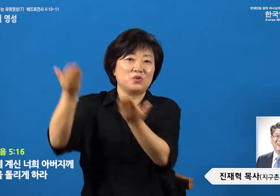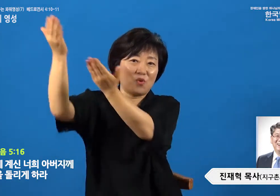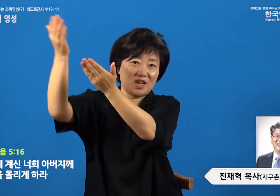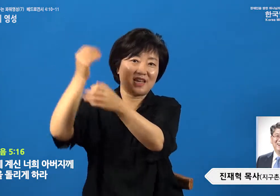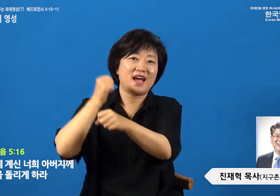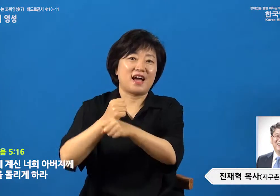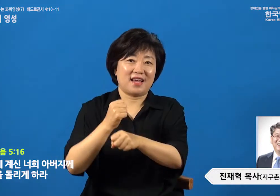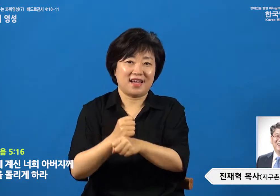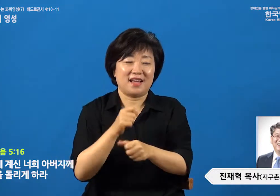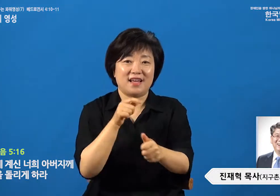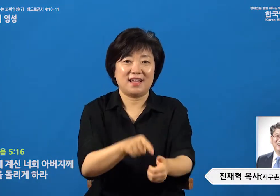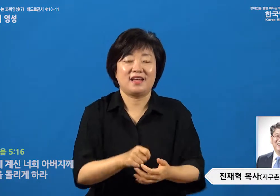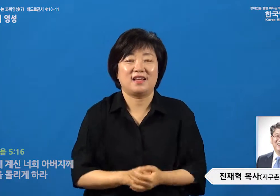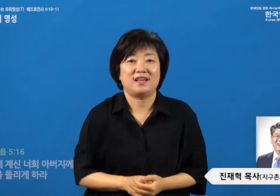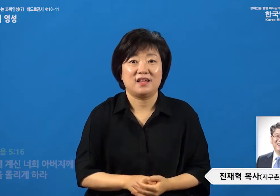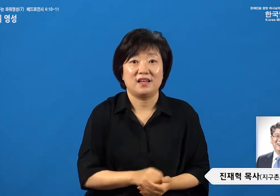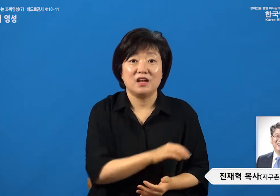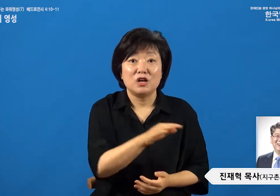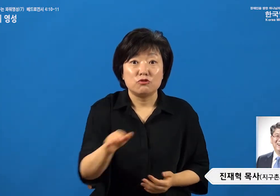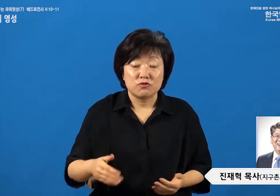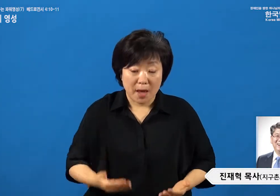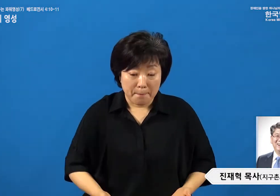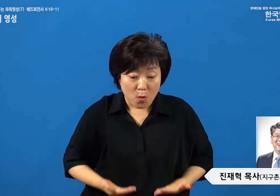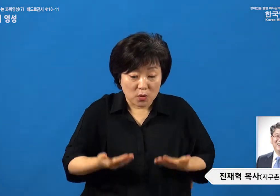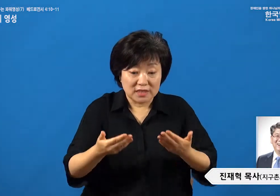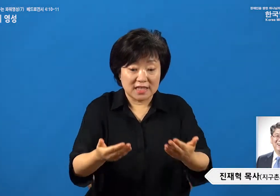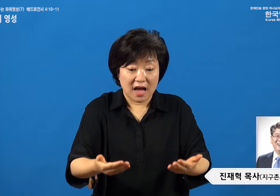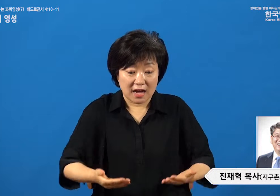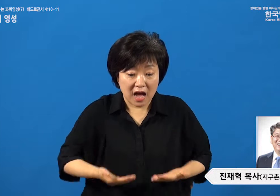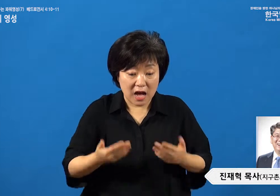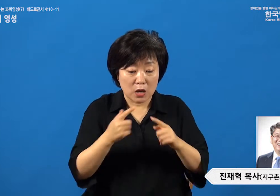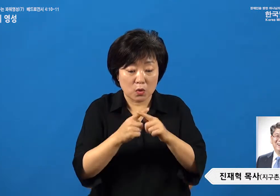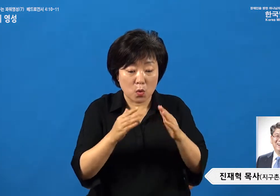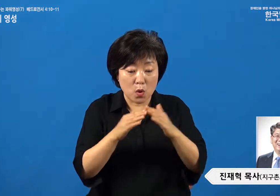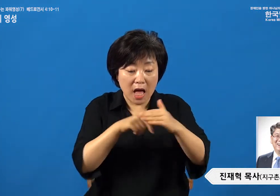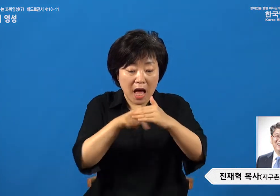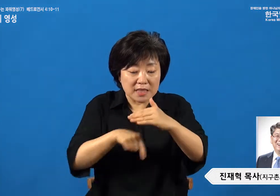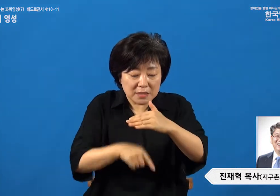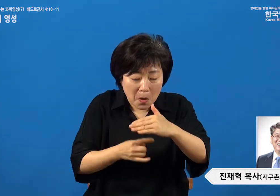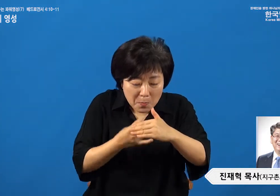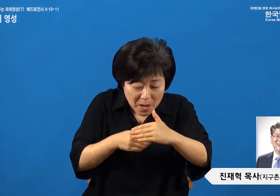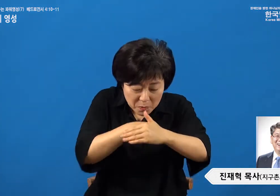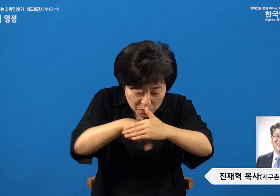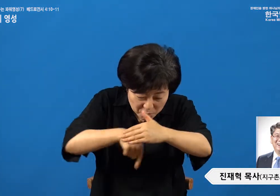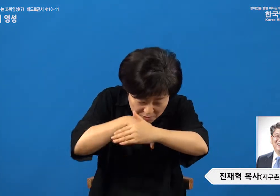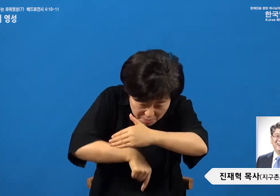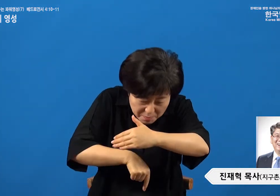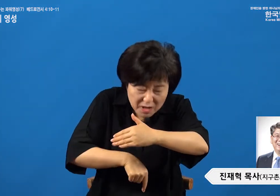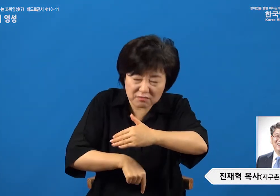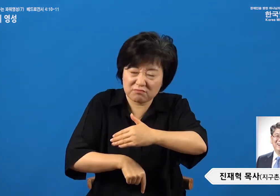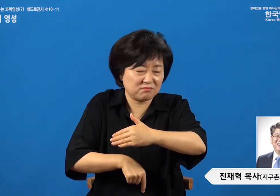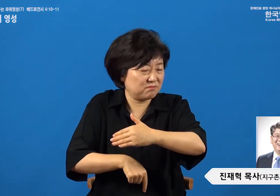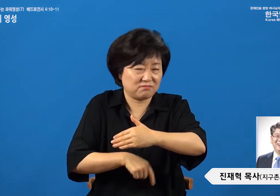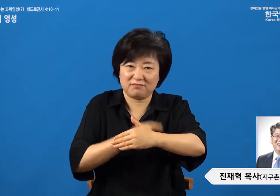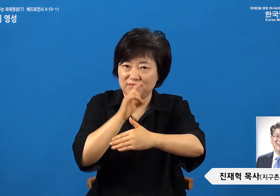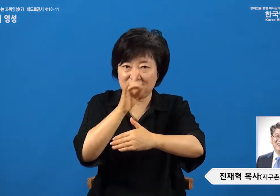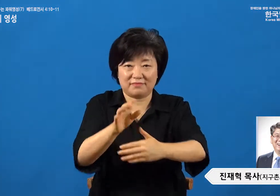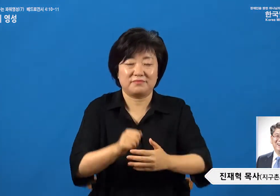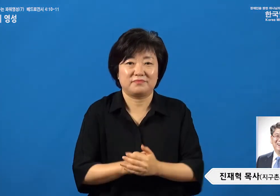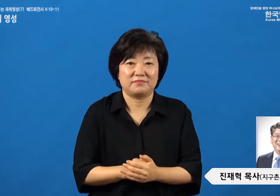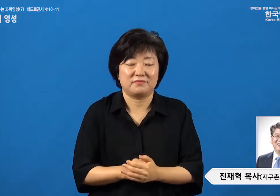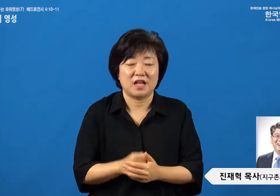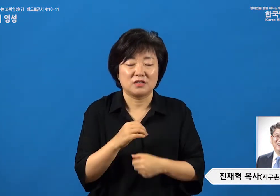하라. 성경은 우리의 봉사가 결코 교회 안에서만 머물러 있지 말아야 할